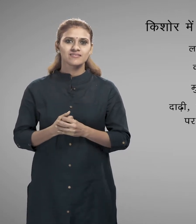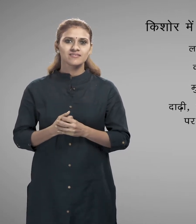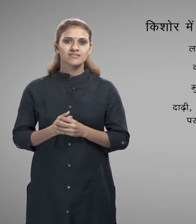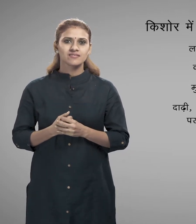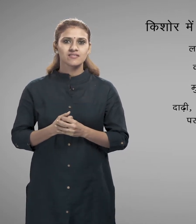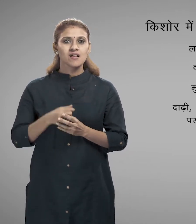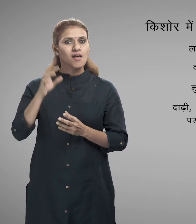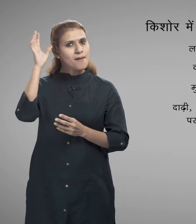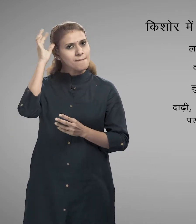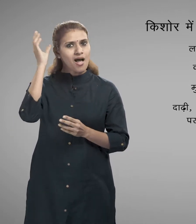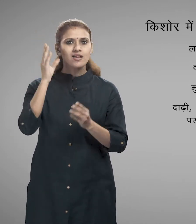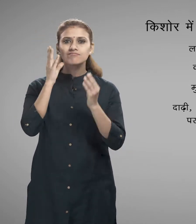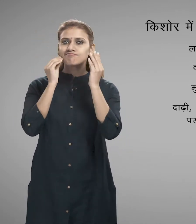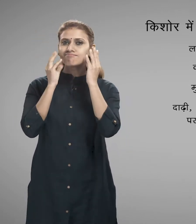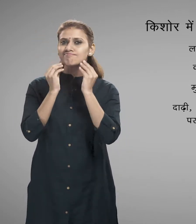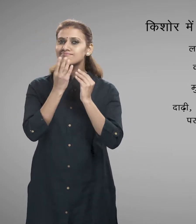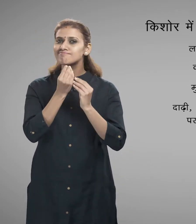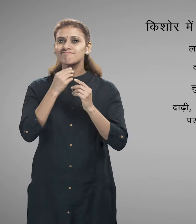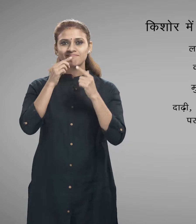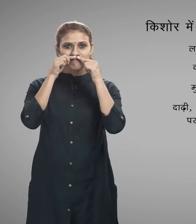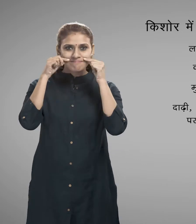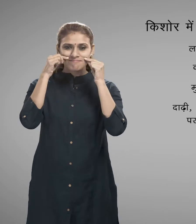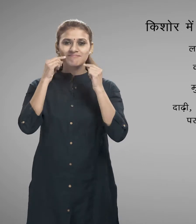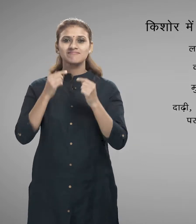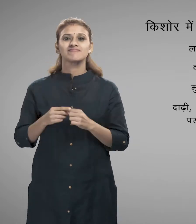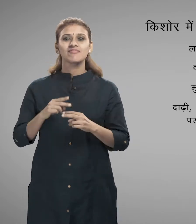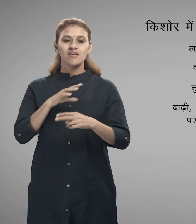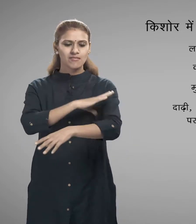दाढ़ी, मूछ व शरीर पर बाल आना,